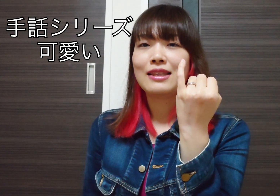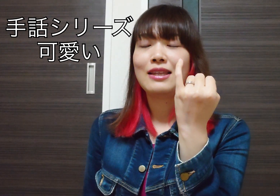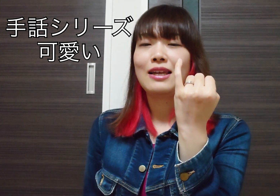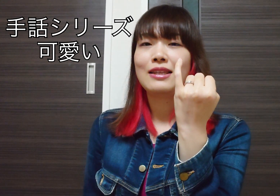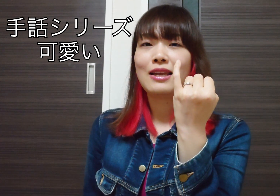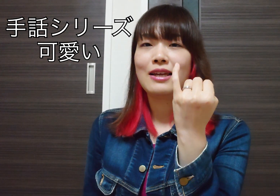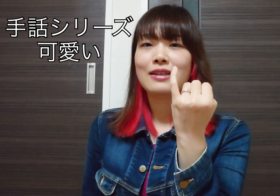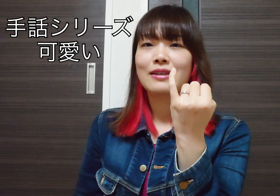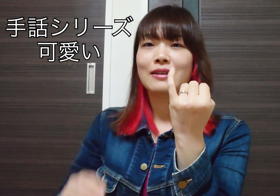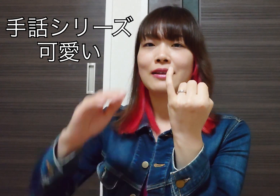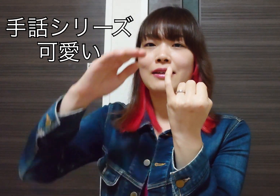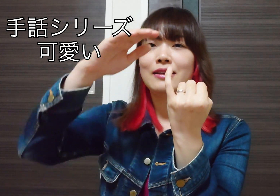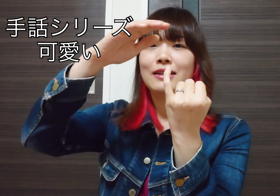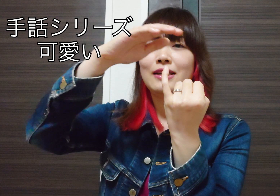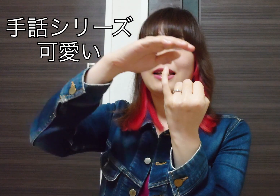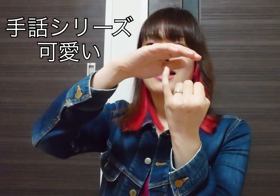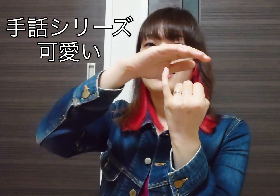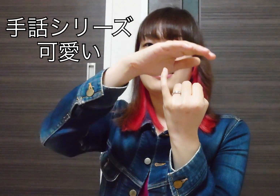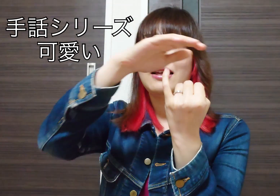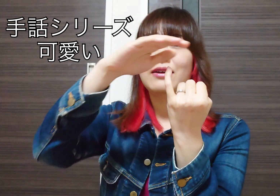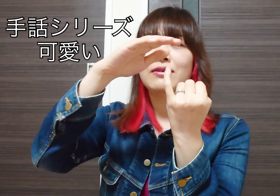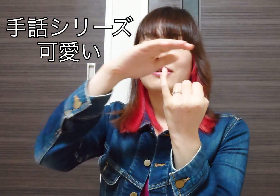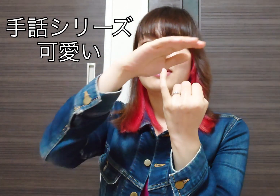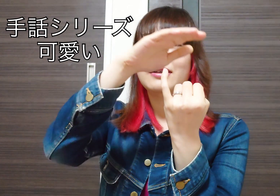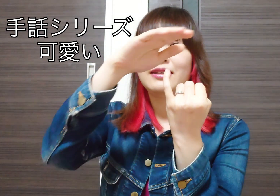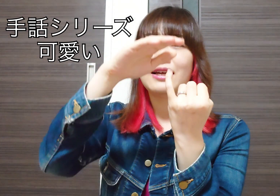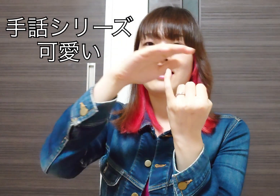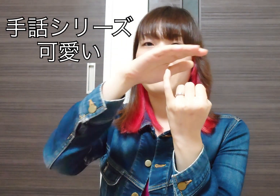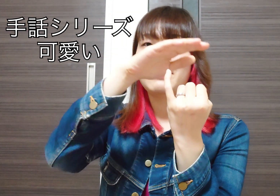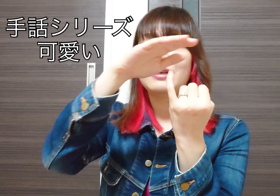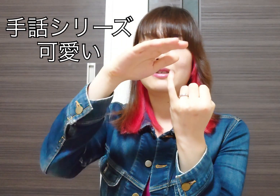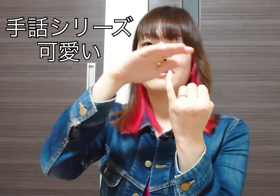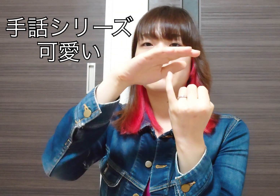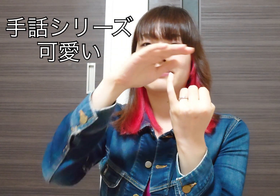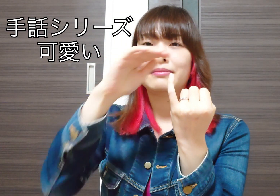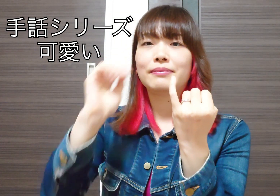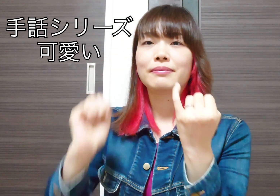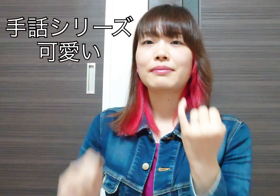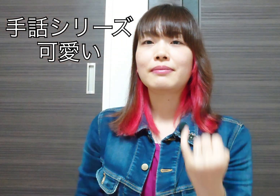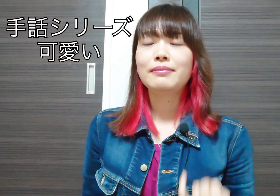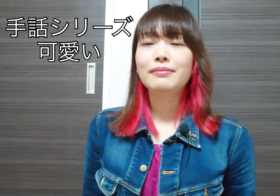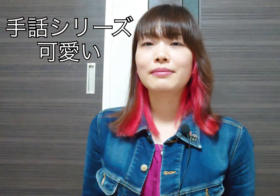てて左手を撫でます。